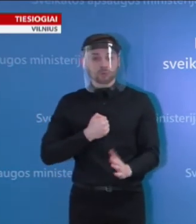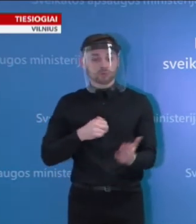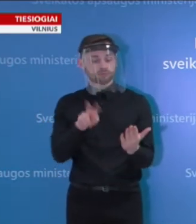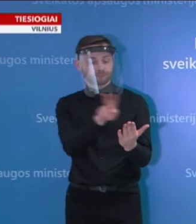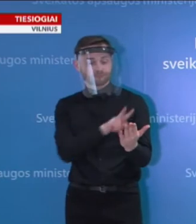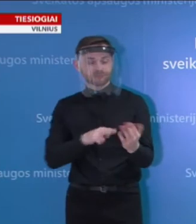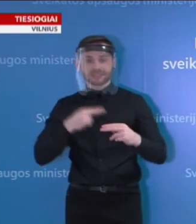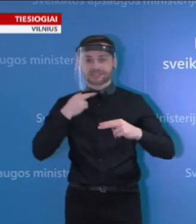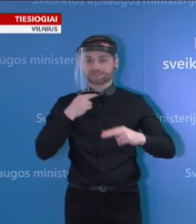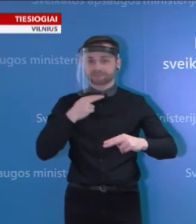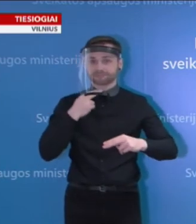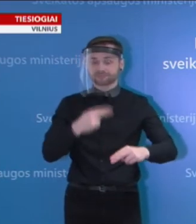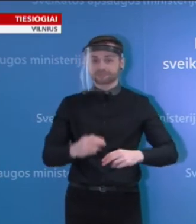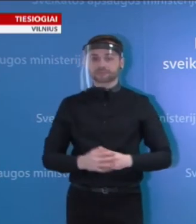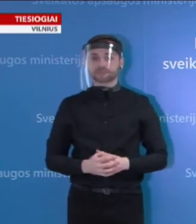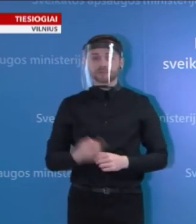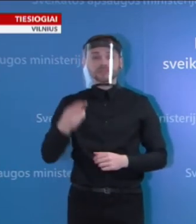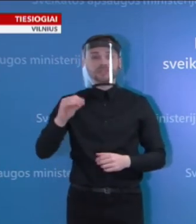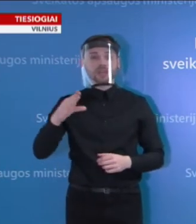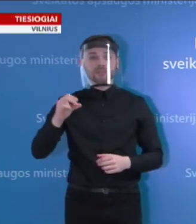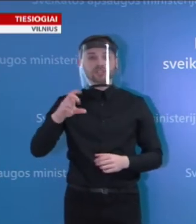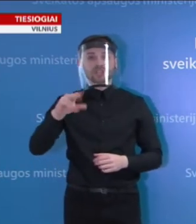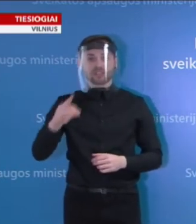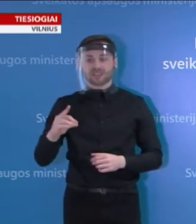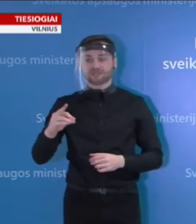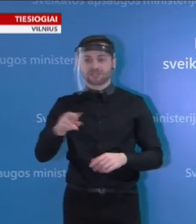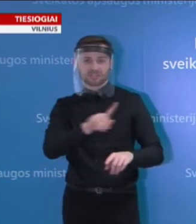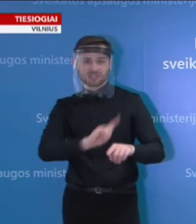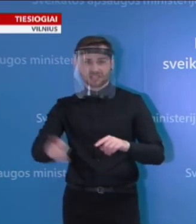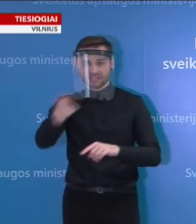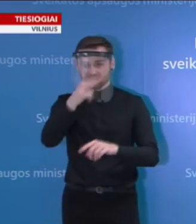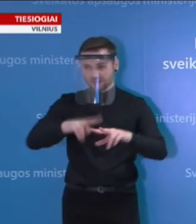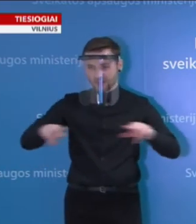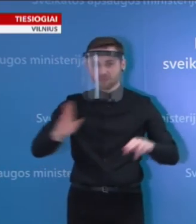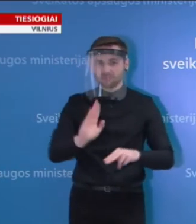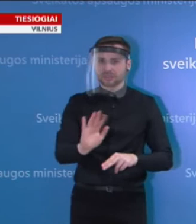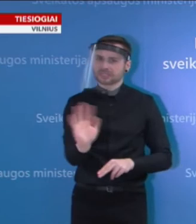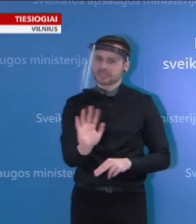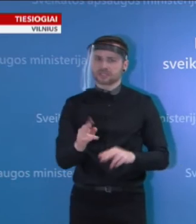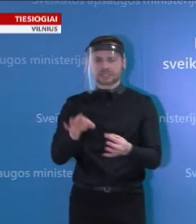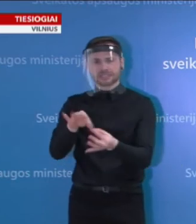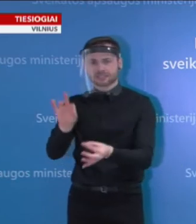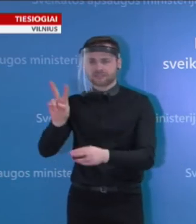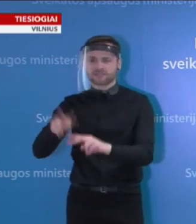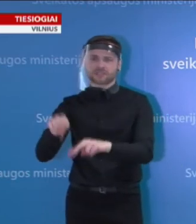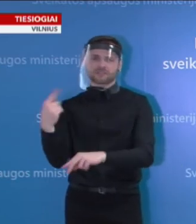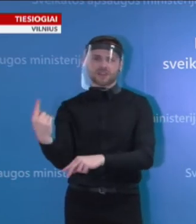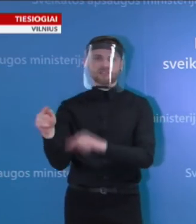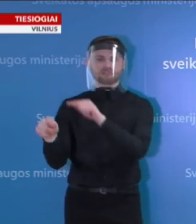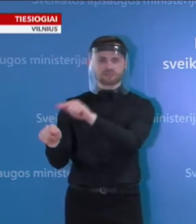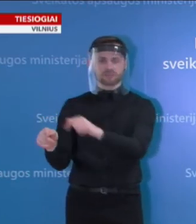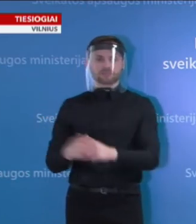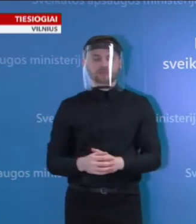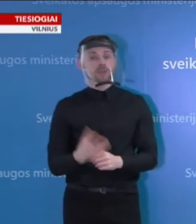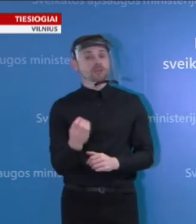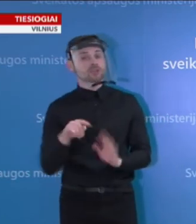turim, bet tikrai Nemenčinė, kaip ir sakiau, nėra rodiklis visai Lietuvai, tai yra pakankamai lokalus židinys. Žiedūnė, kiti